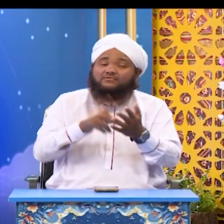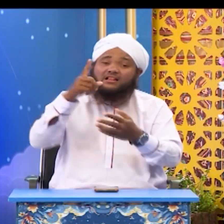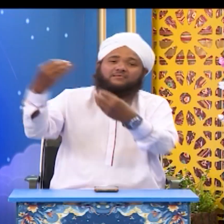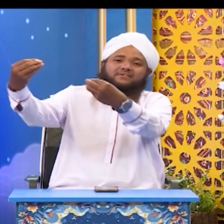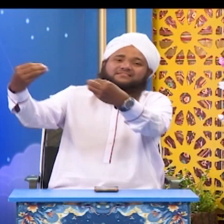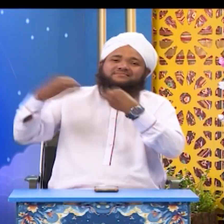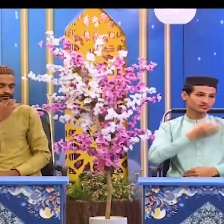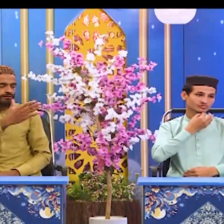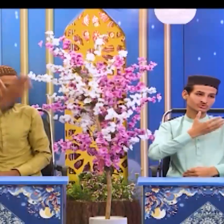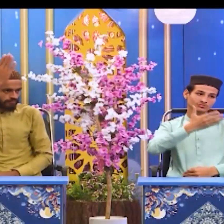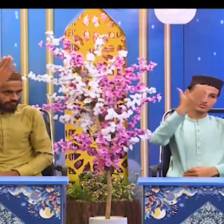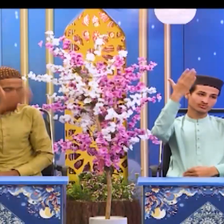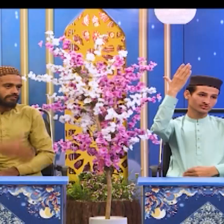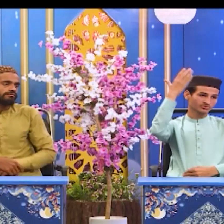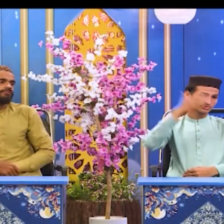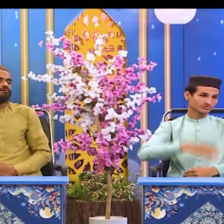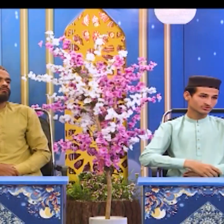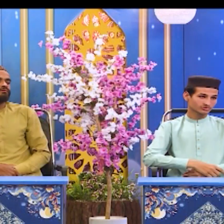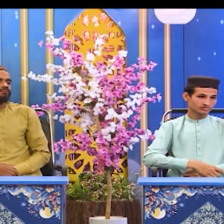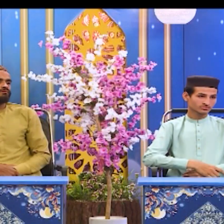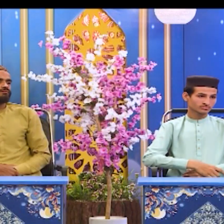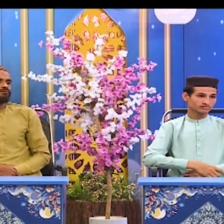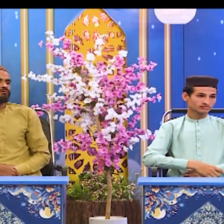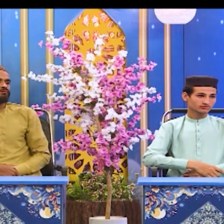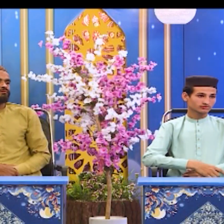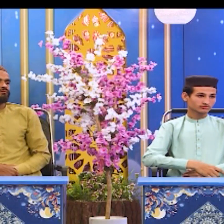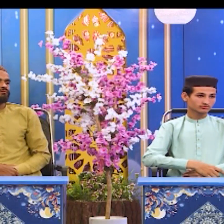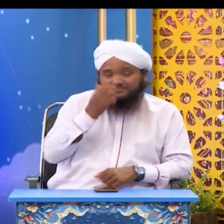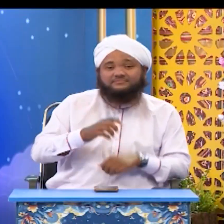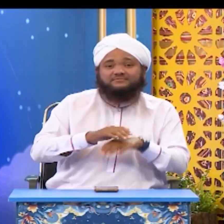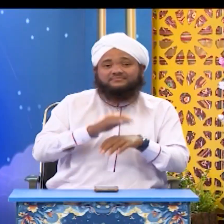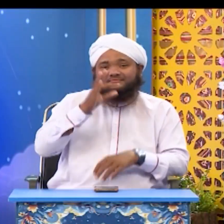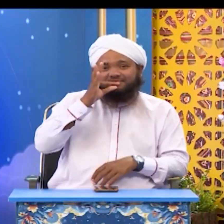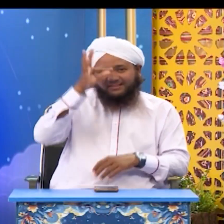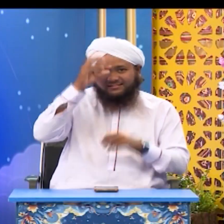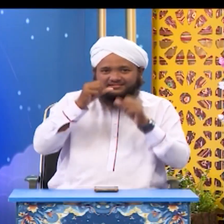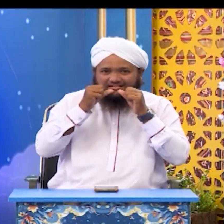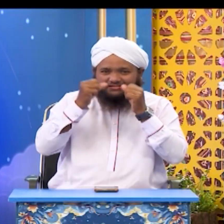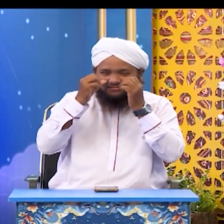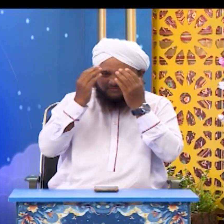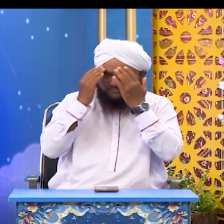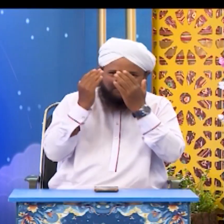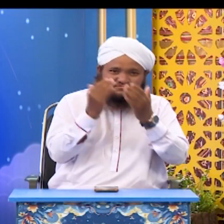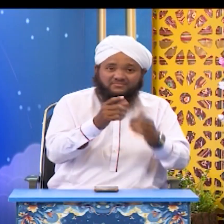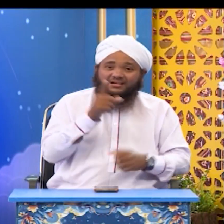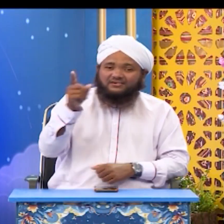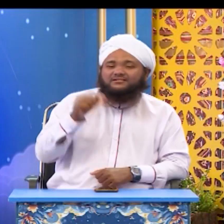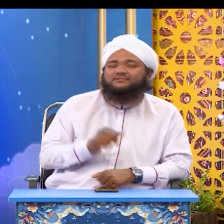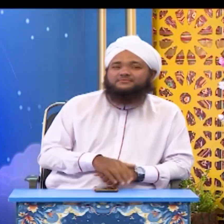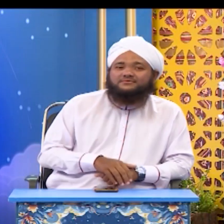رہے گی۔ پیارے اسلامی بھائیوں، حضور صلی اللہ تعالیٰ علیہ وآلہ وسلم نے نہ صرف اپنے ارشادات